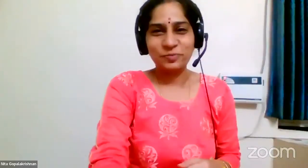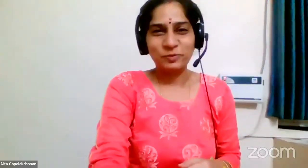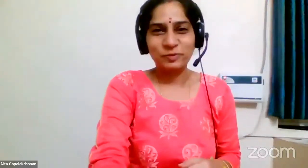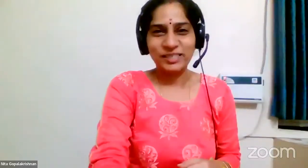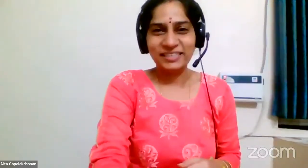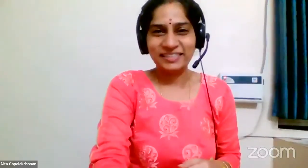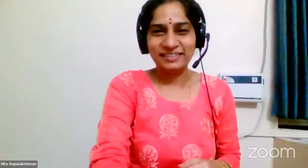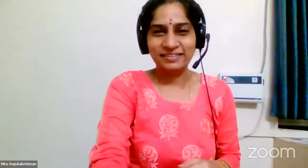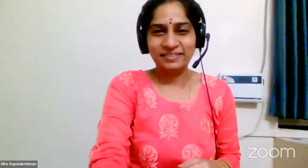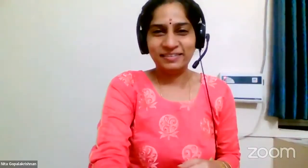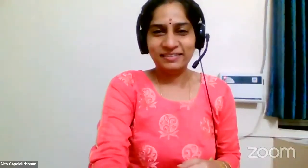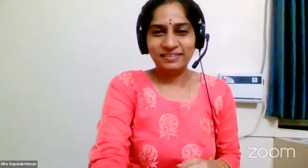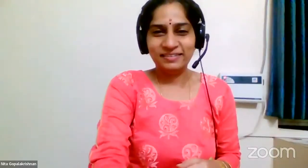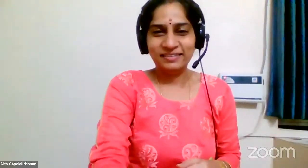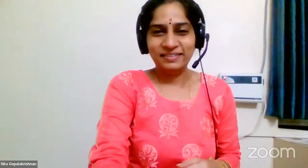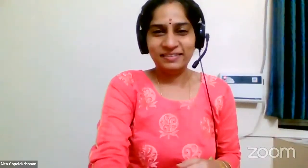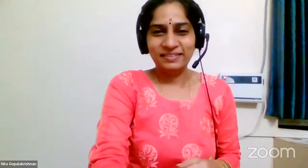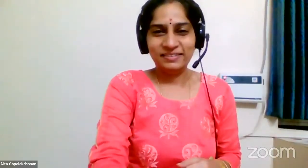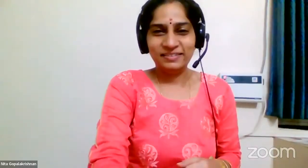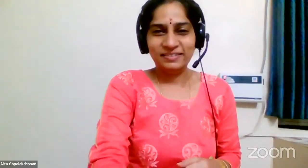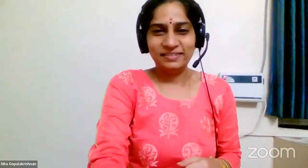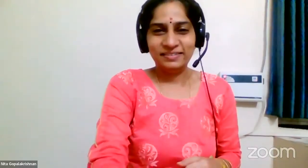हरे कृष्णा प्रभु जी।